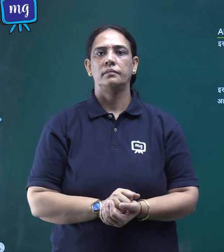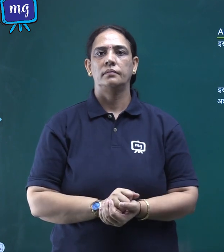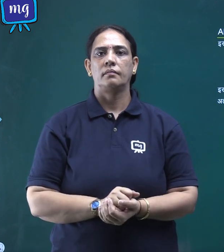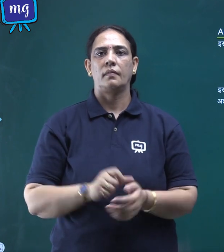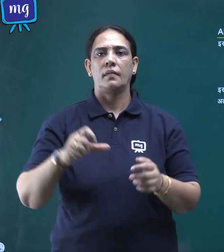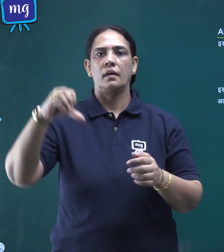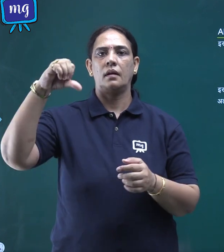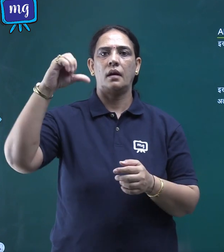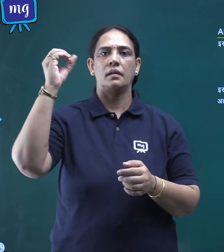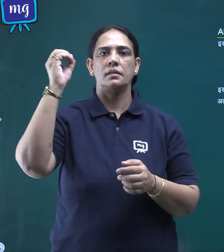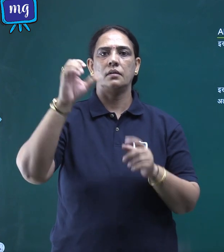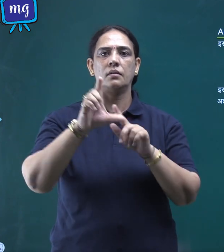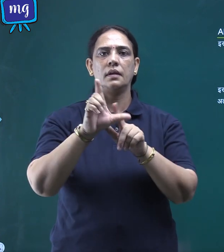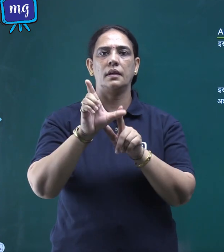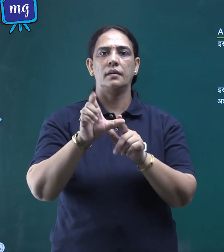90 डिग्री